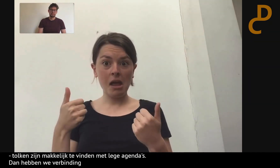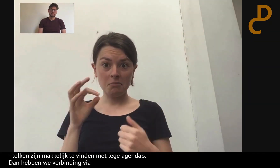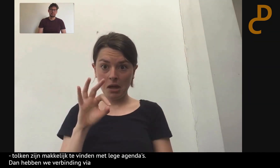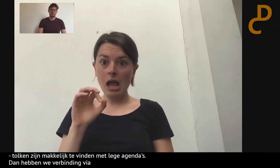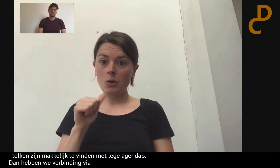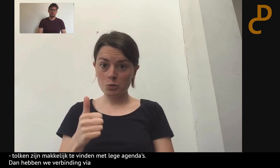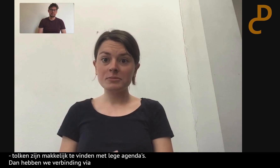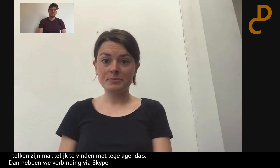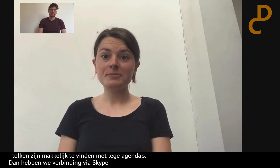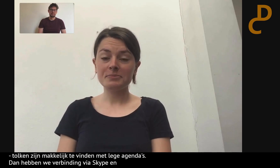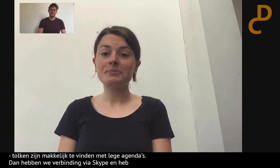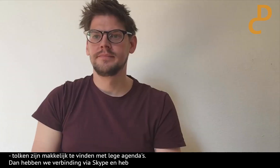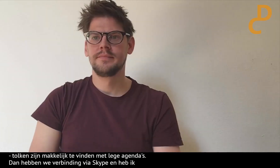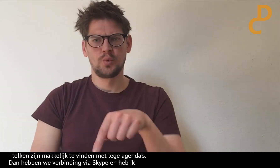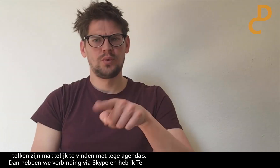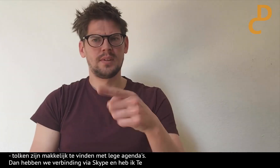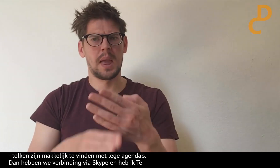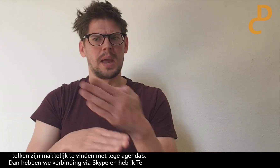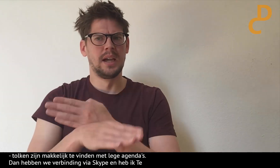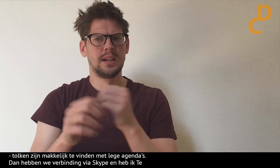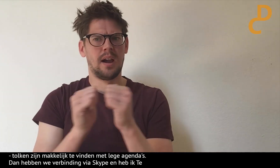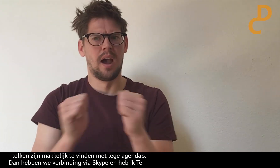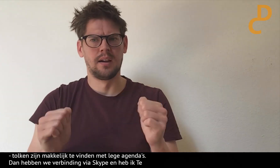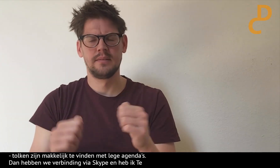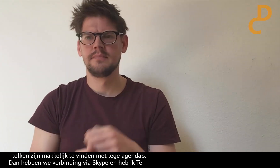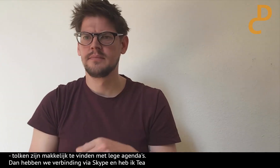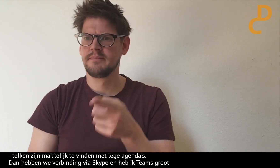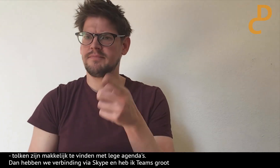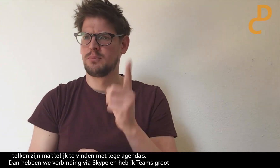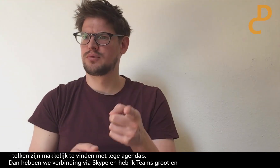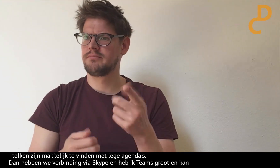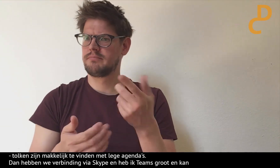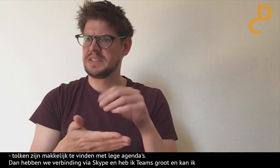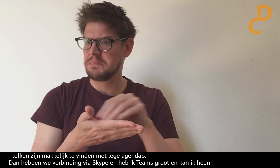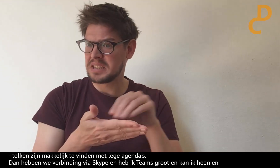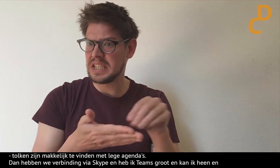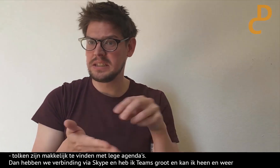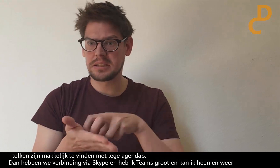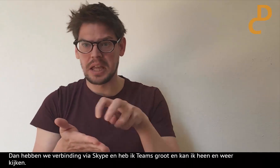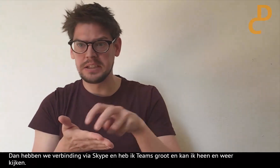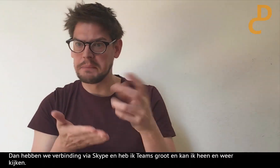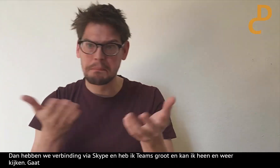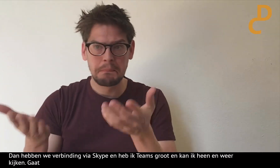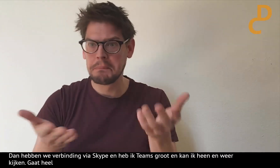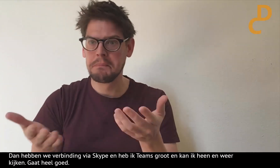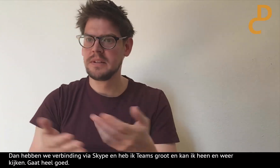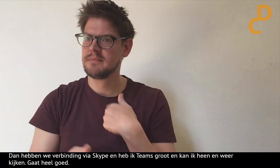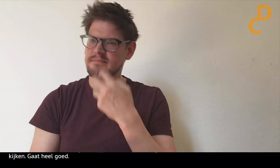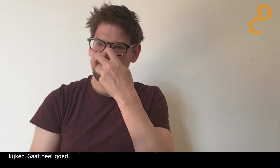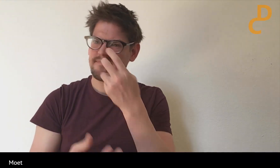ik heen en weer kijken. Dat gaat heel goed. Je zit nu in het laatste jaar. Moet je ook een scriptie schrijven of stage lopen?